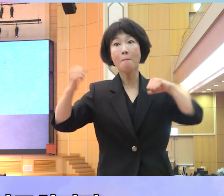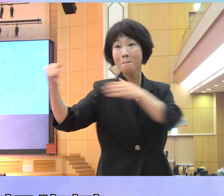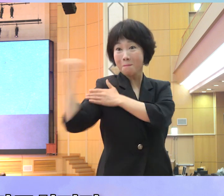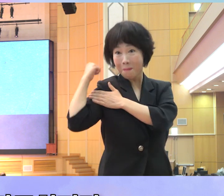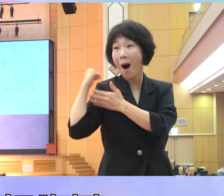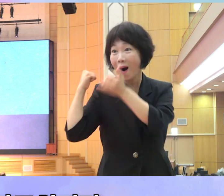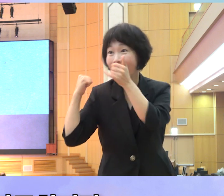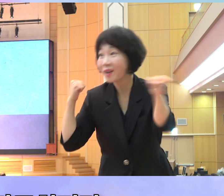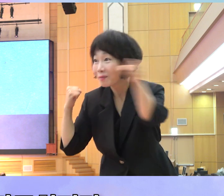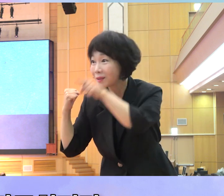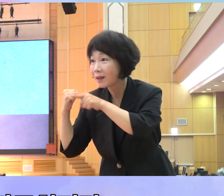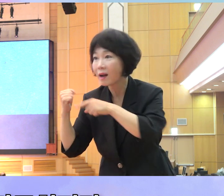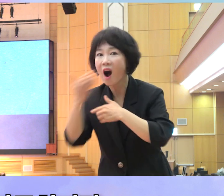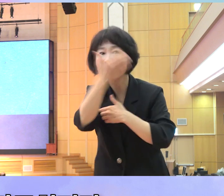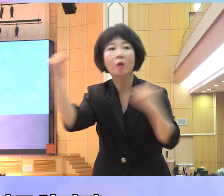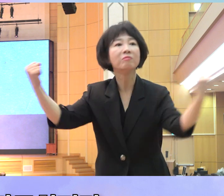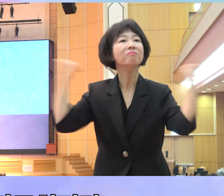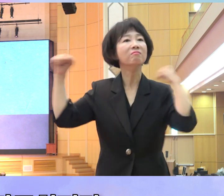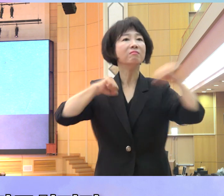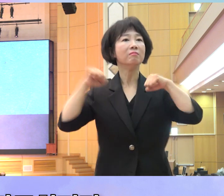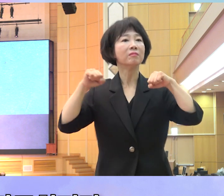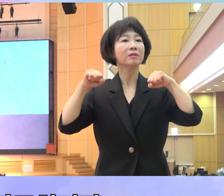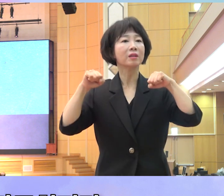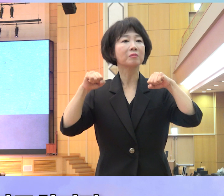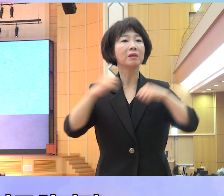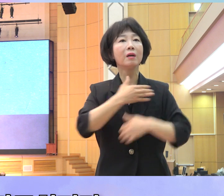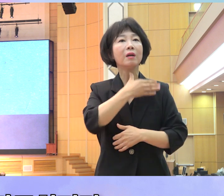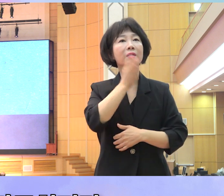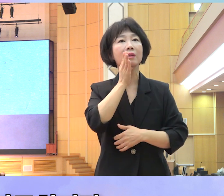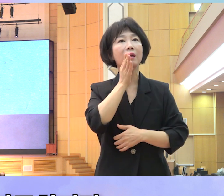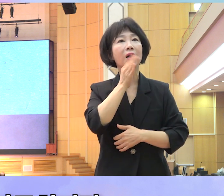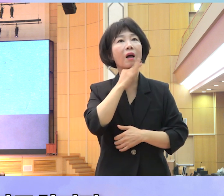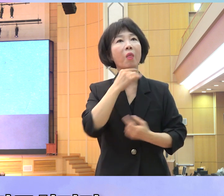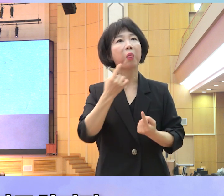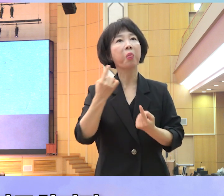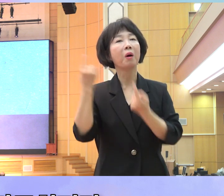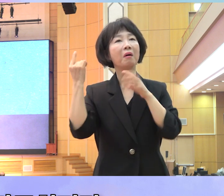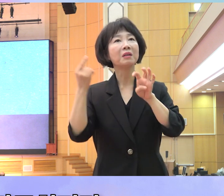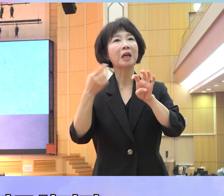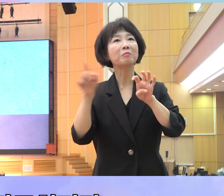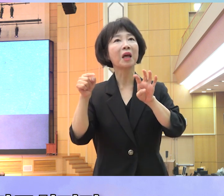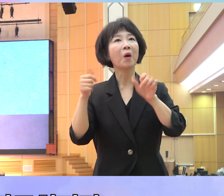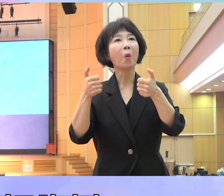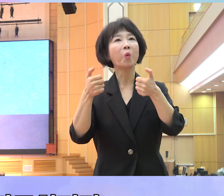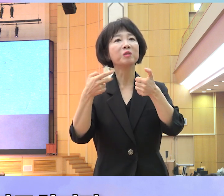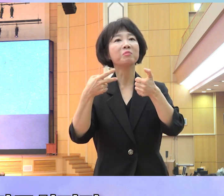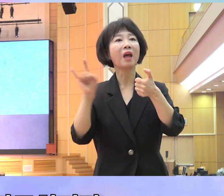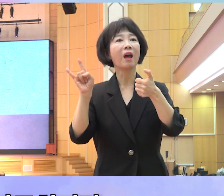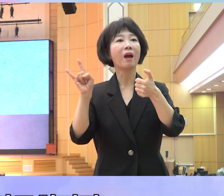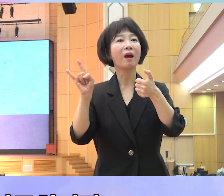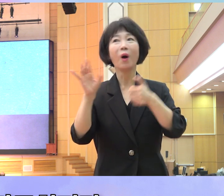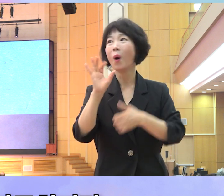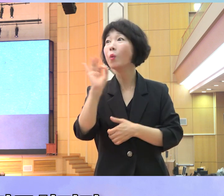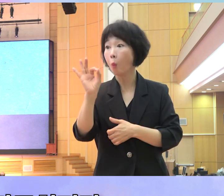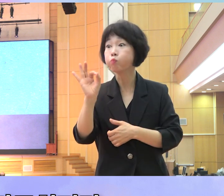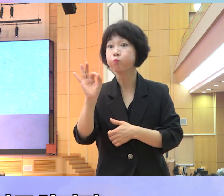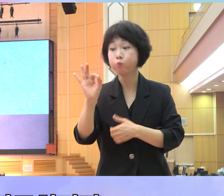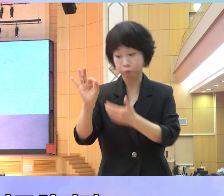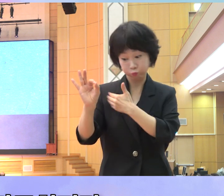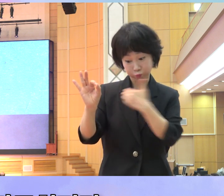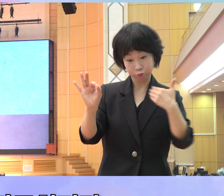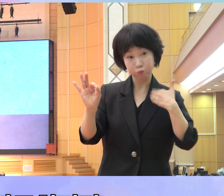같아요. 그런데 이제 한 40대 이상 지나면서 50대, 60대가 됐더니 돈은 이제 좀